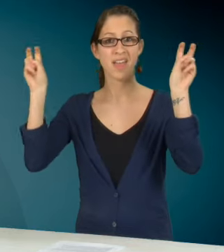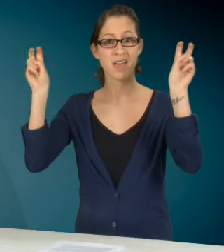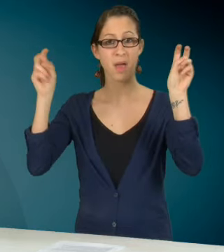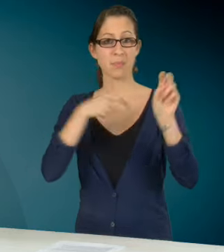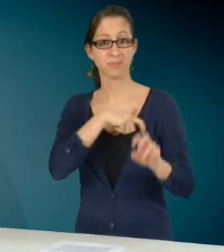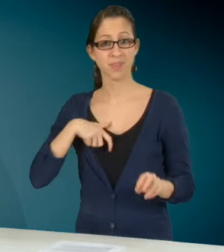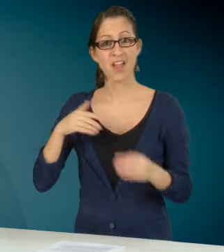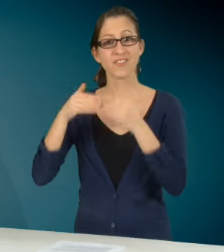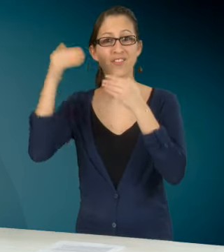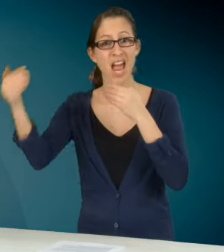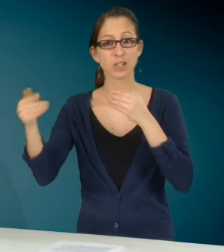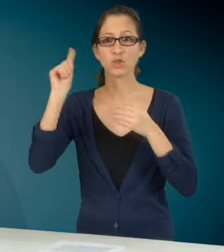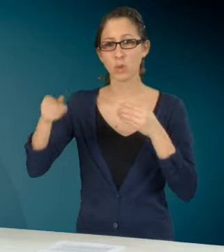trägt den namen ferne